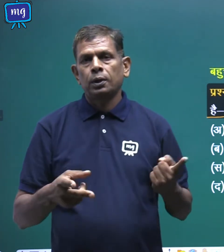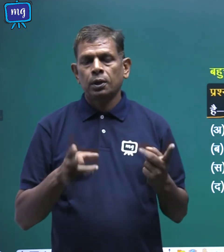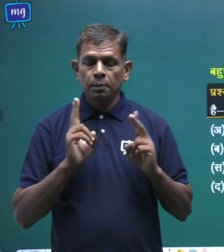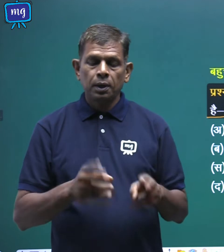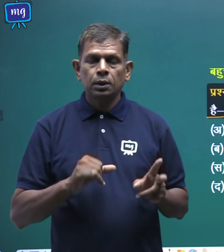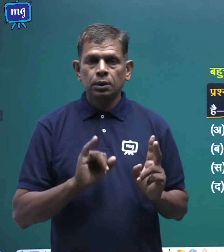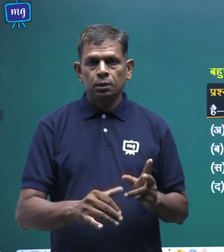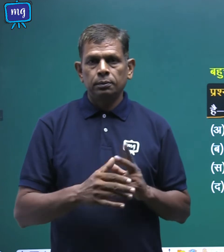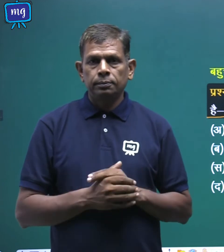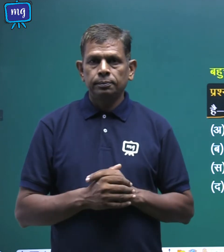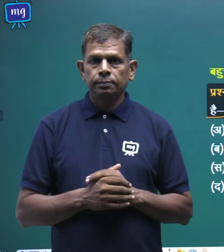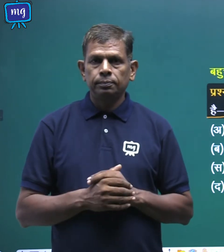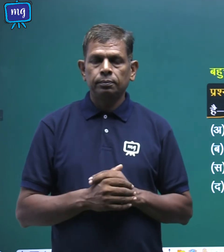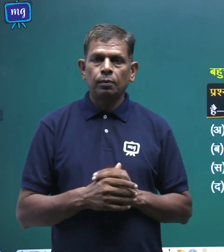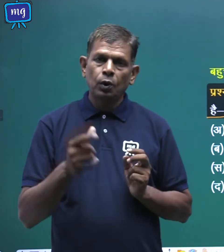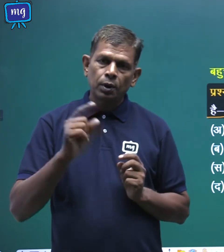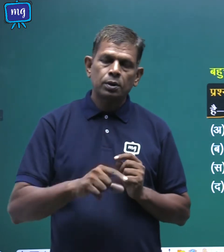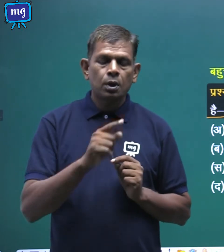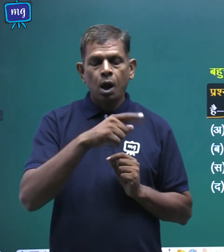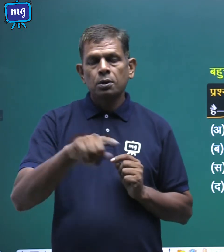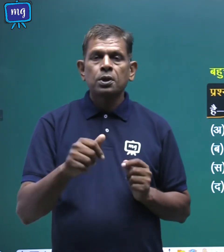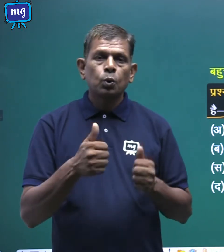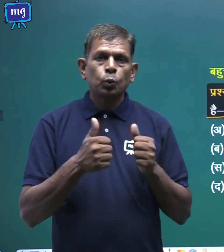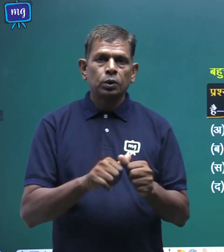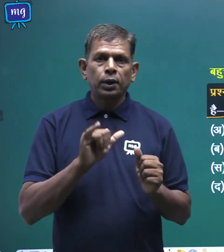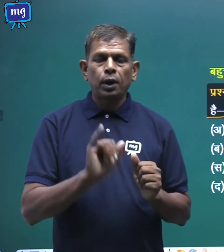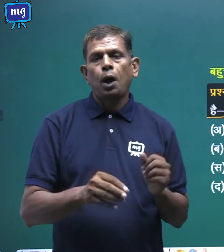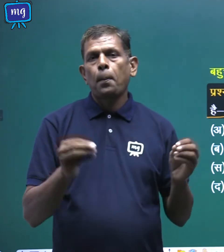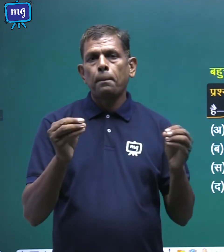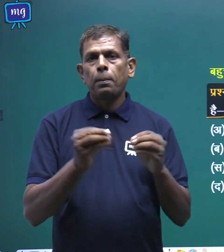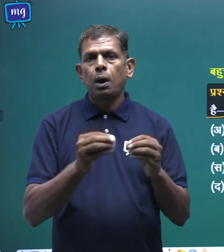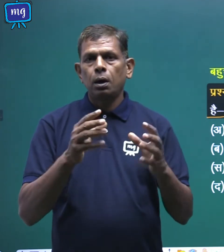हैं, तो इसका सही उत्तर है ब।